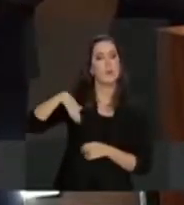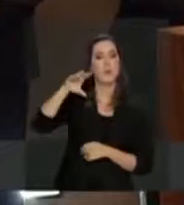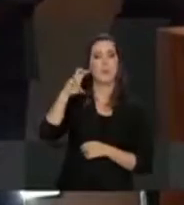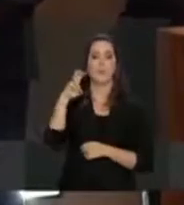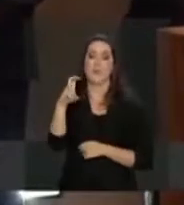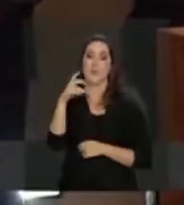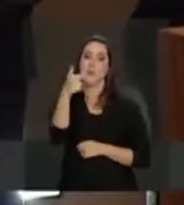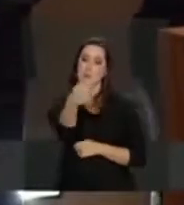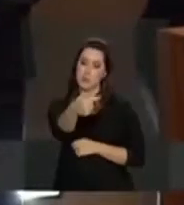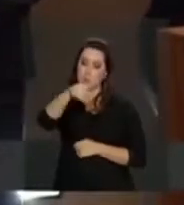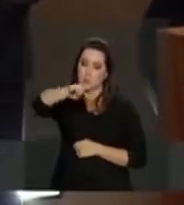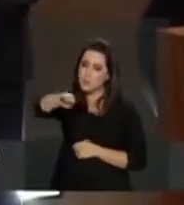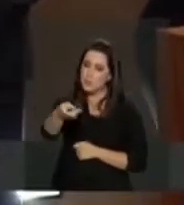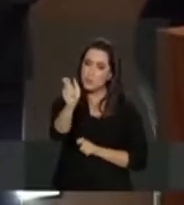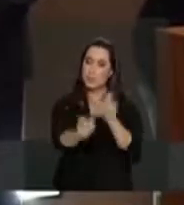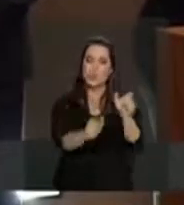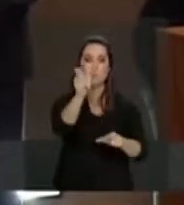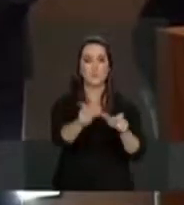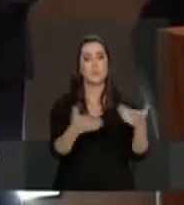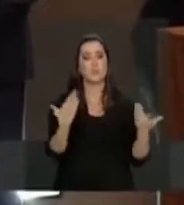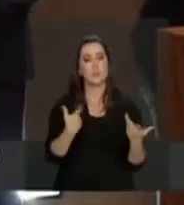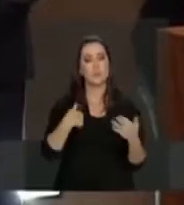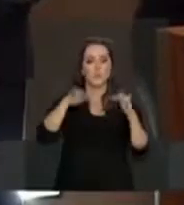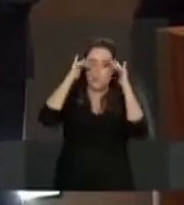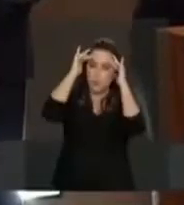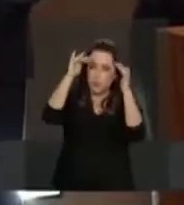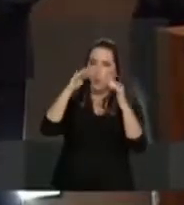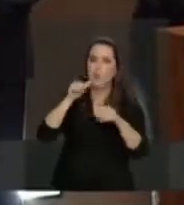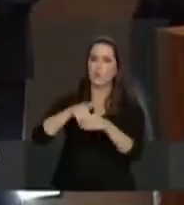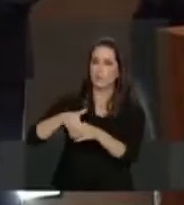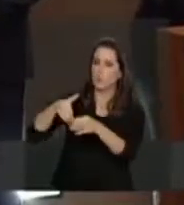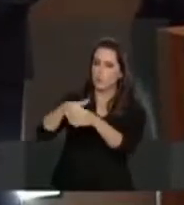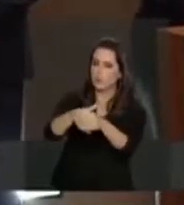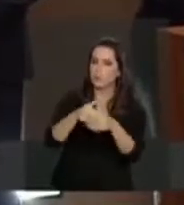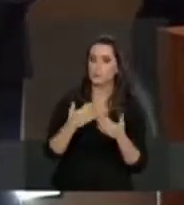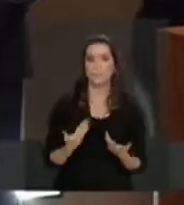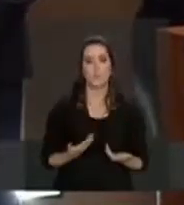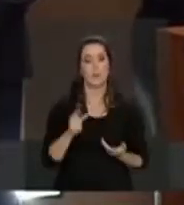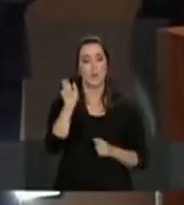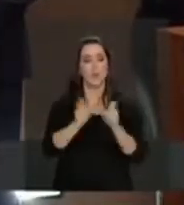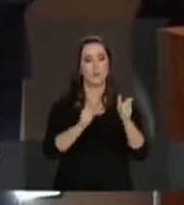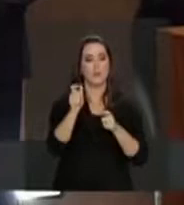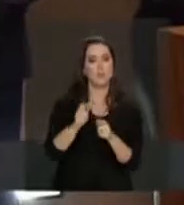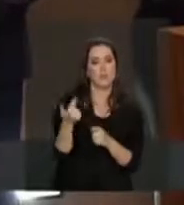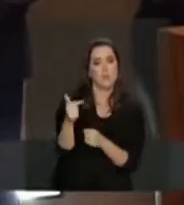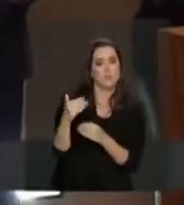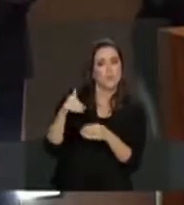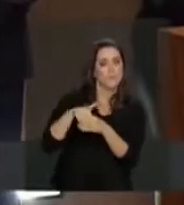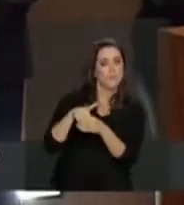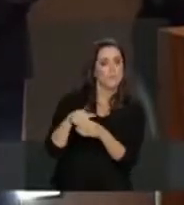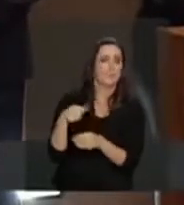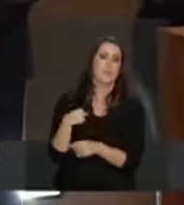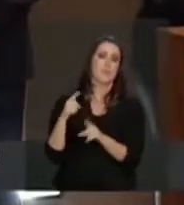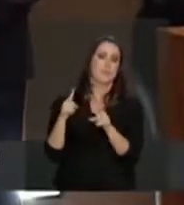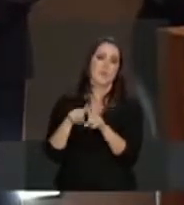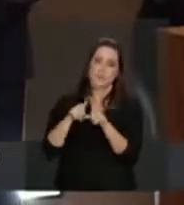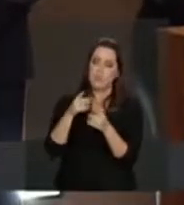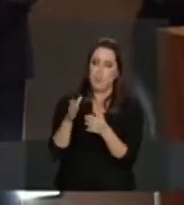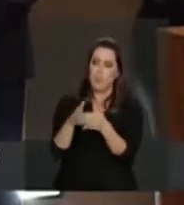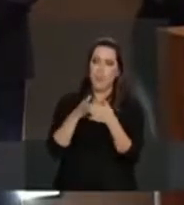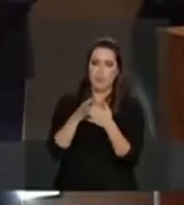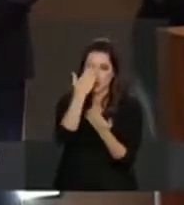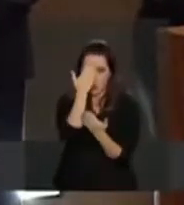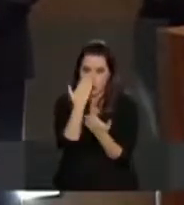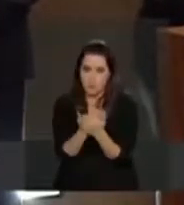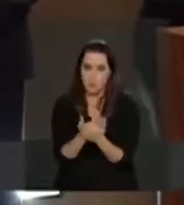mais de 57 milhões de brasileiros que honraram com o seu voto. aos que não me apoiaram, peço sua confiança